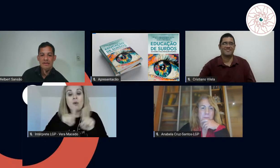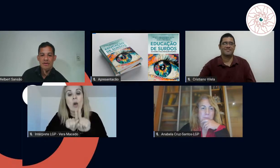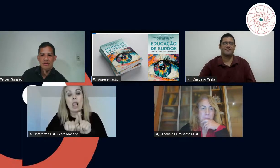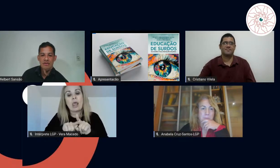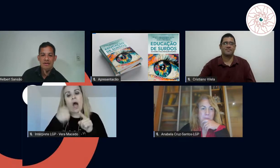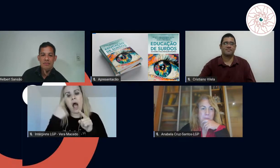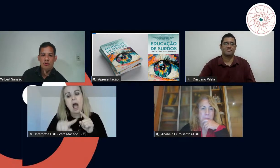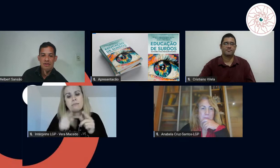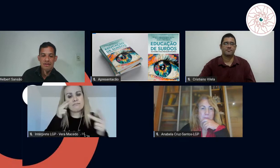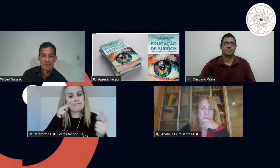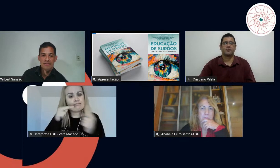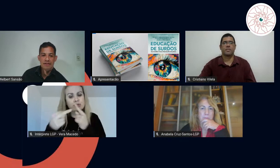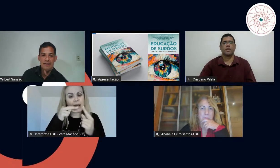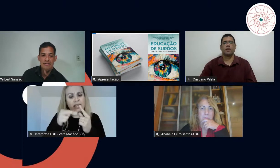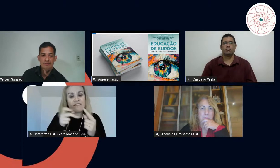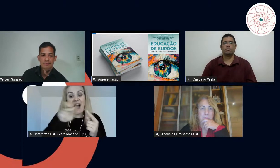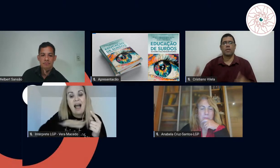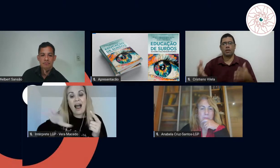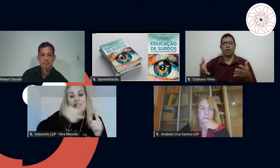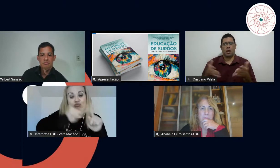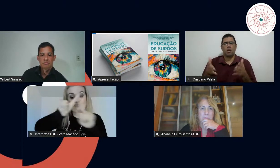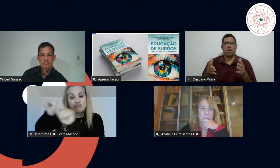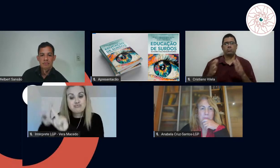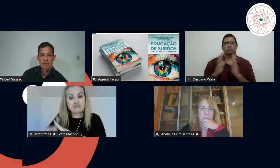abrangem essa perspectiva da